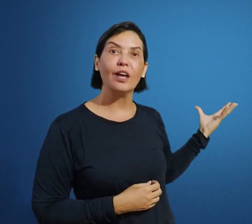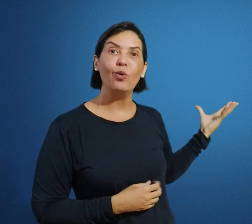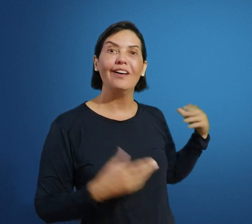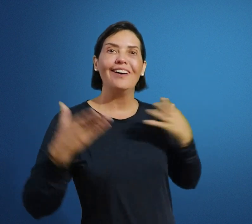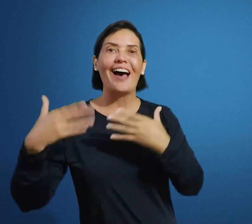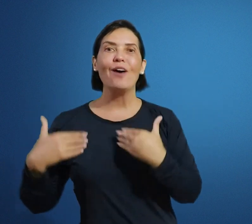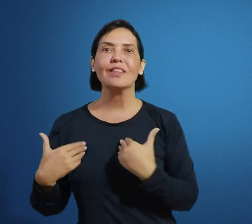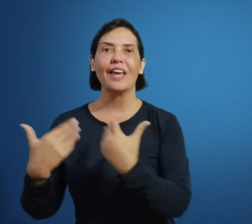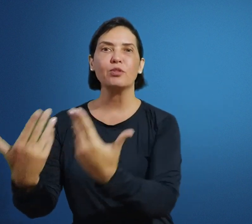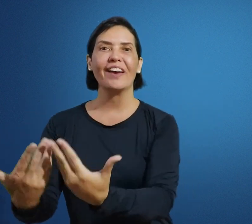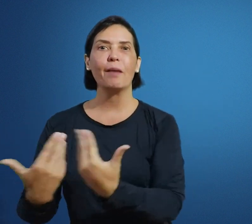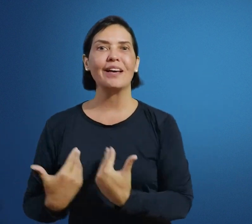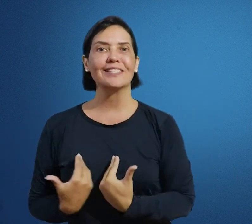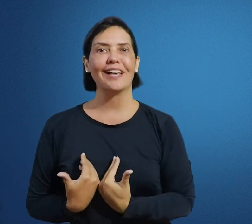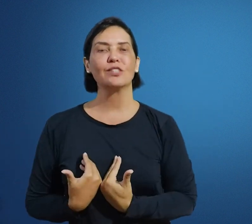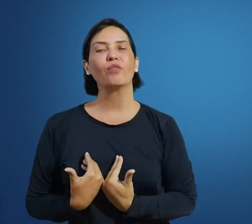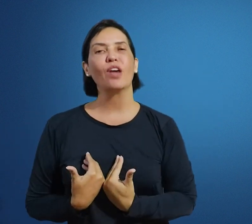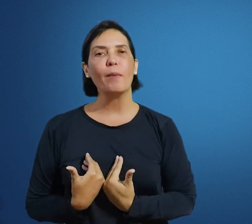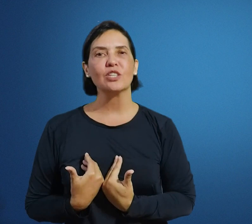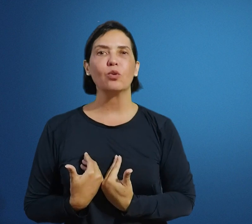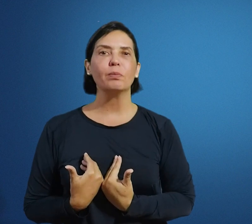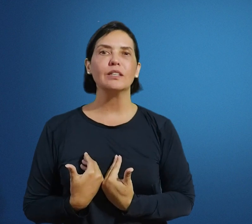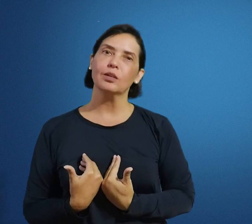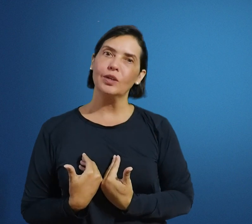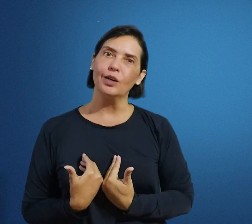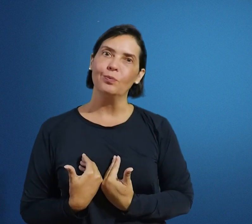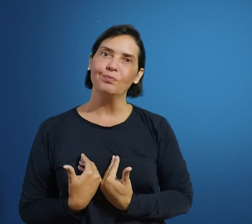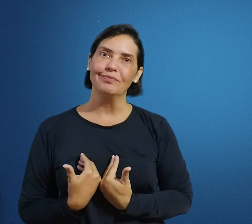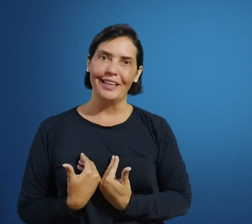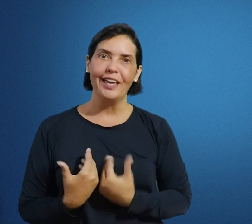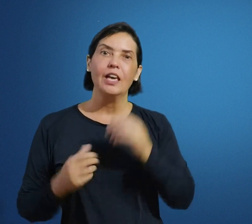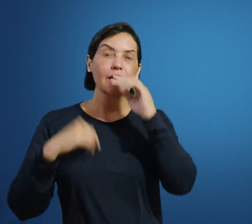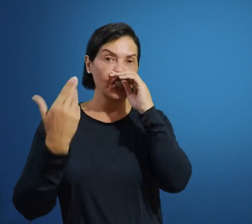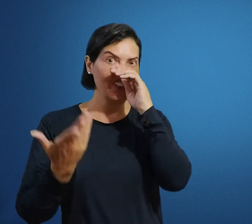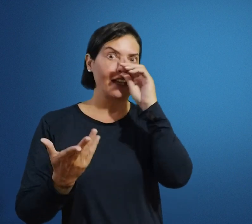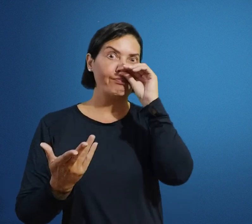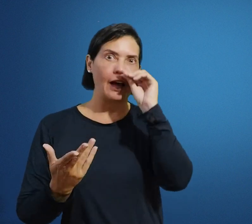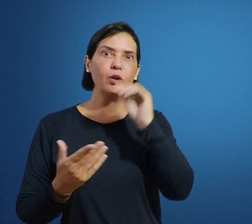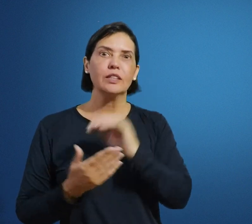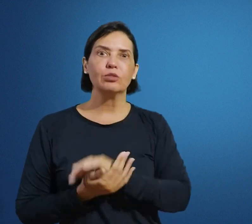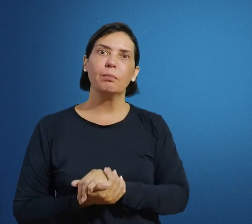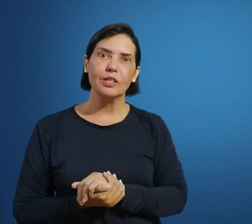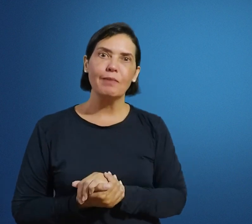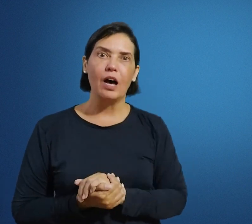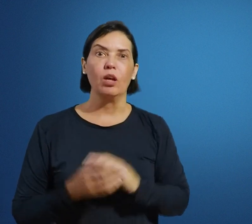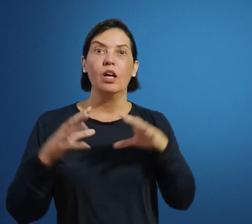entendeu, o intérprete vai repassar se houve realmente essa compreensão ou não, né? Que a gente vai estar abordando na próxima aula.